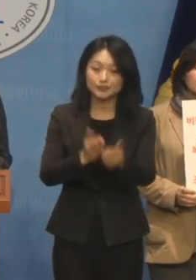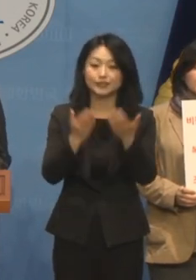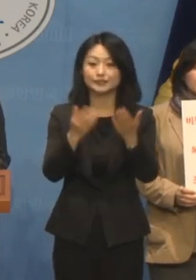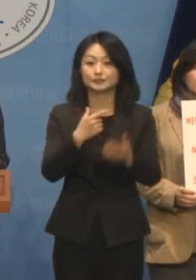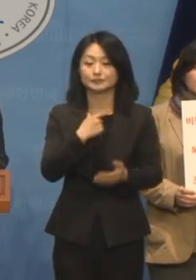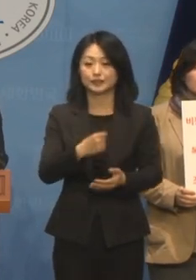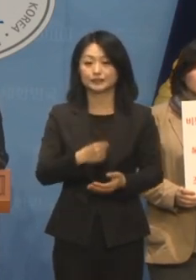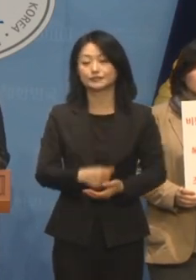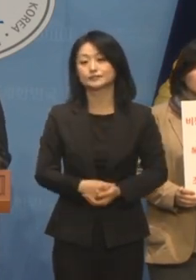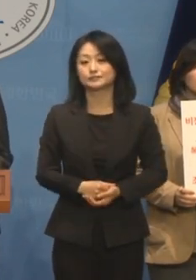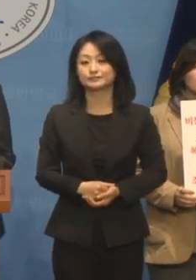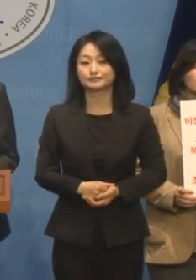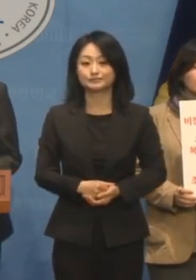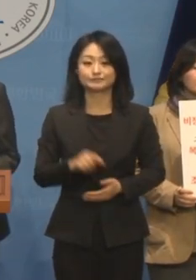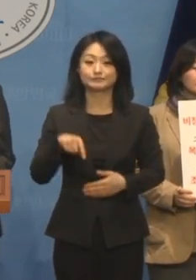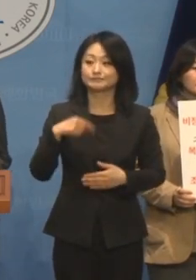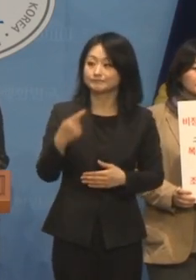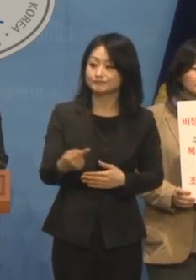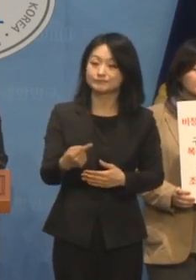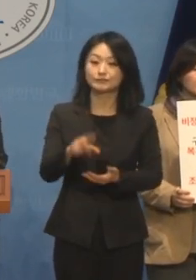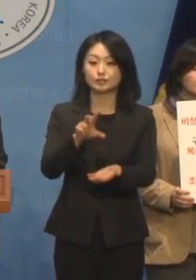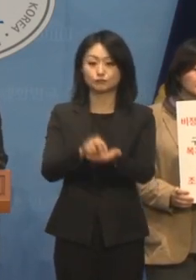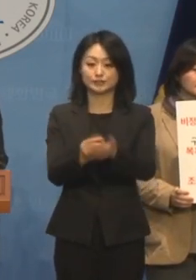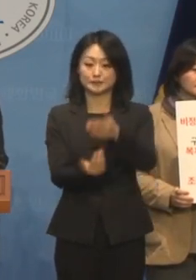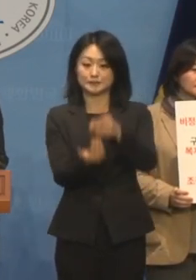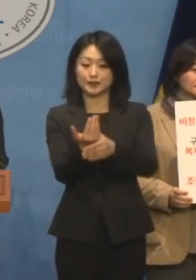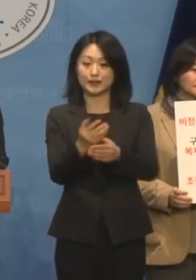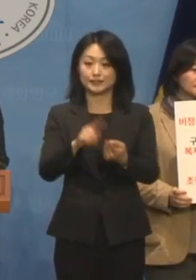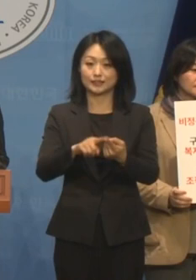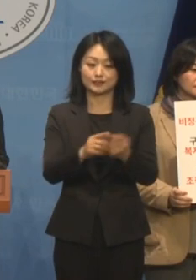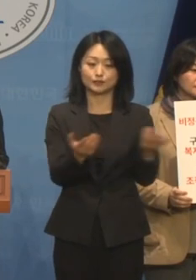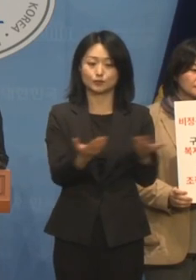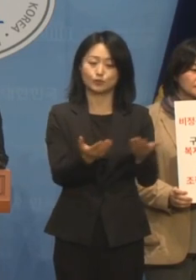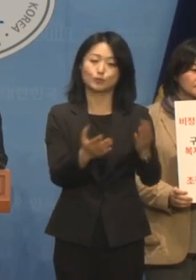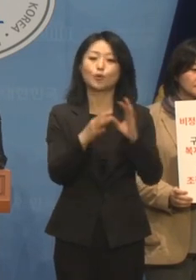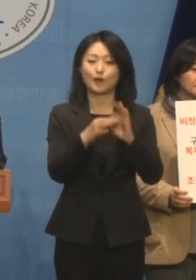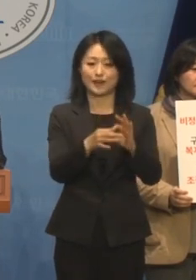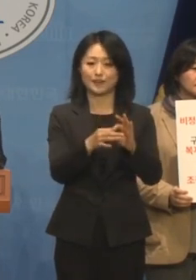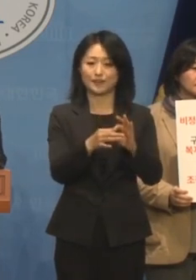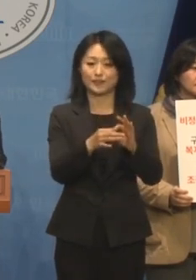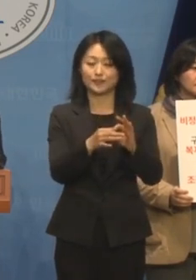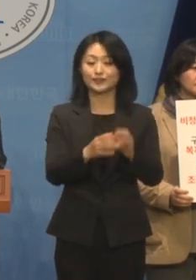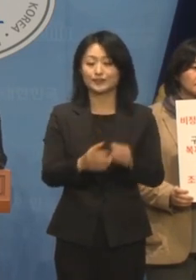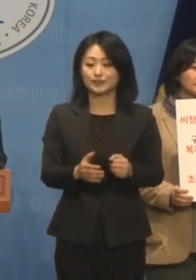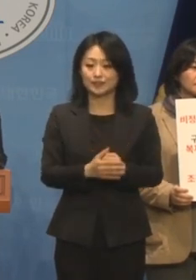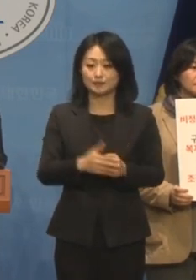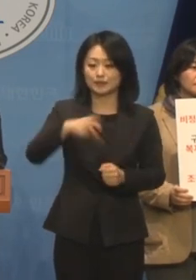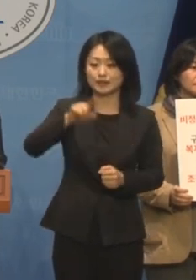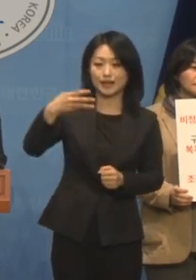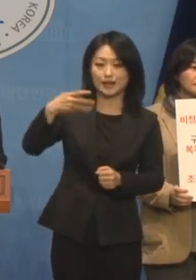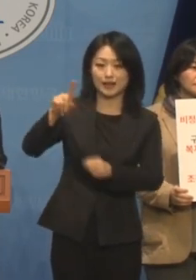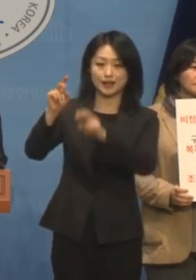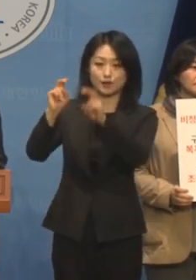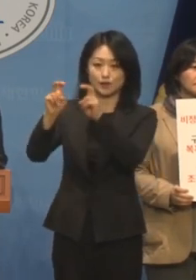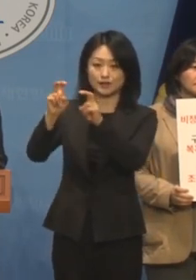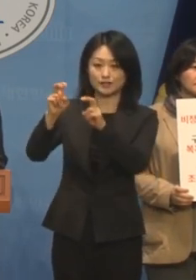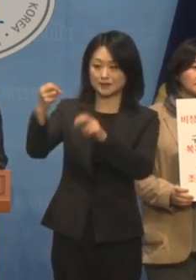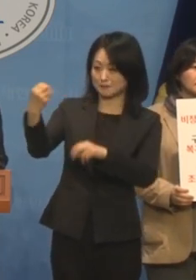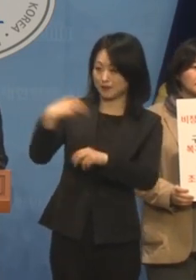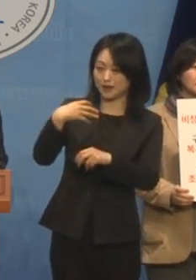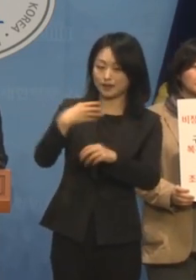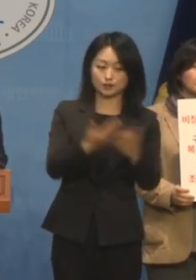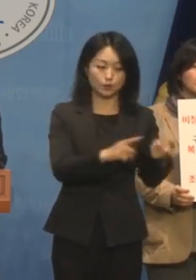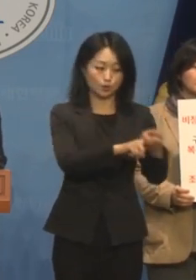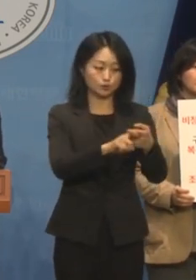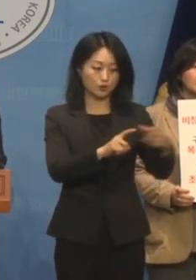부탁드리도록 하겠습니다. 다음은 이제 이 문제가 노동 문제잖아요. 그래갖고 카라 사측에서 얘기하는 것과 뭐 노조 측에서